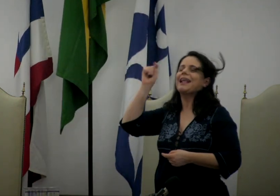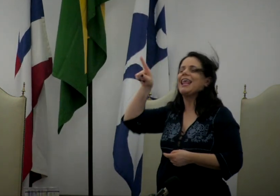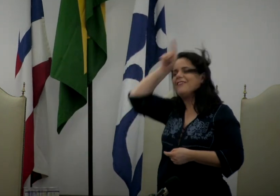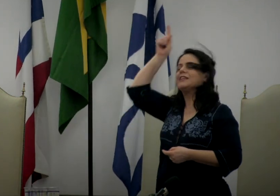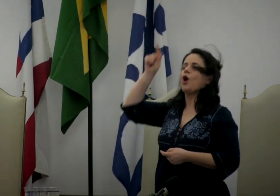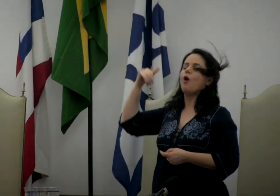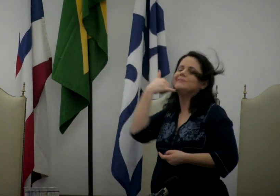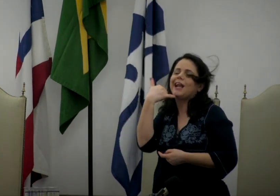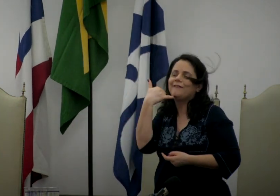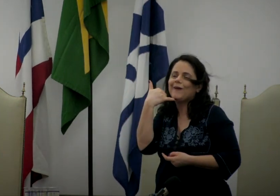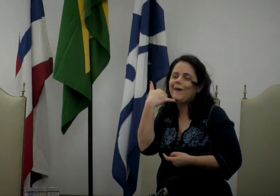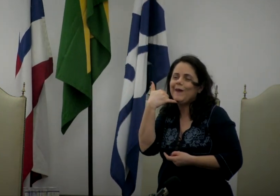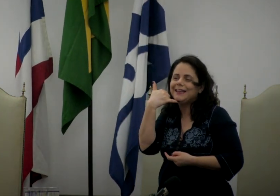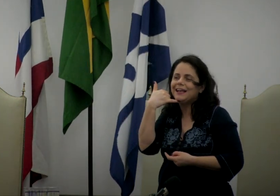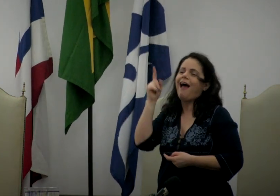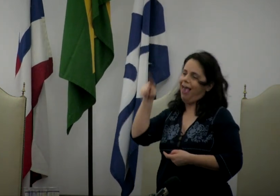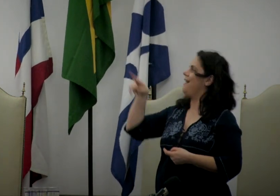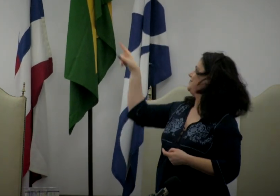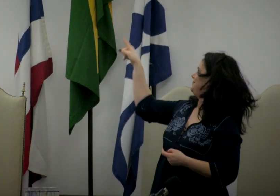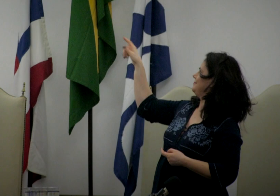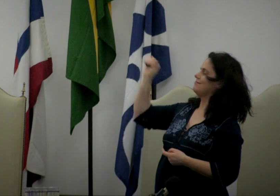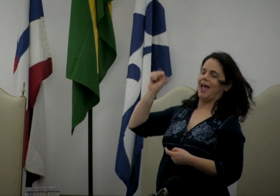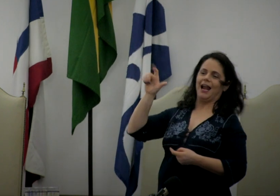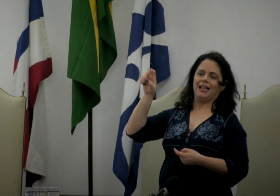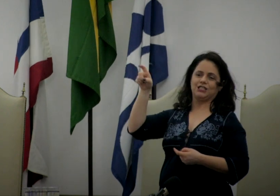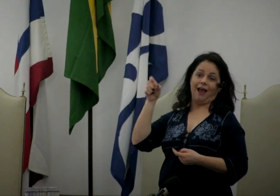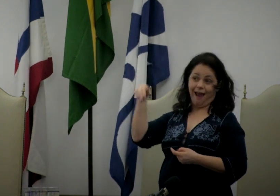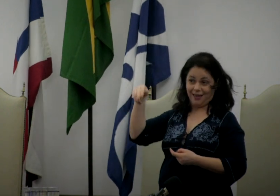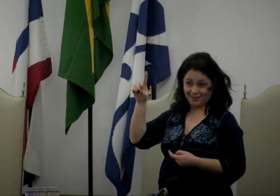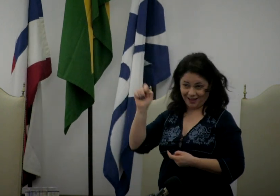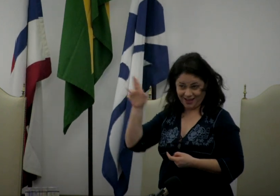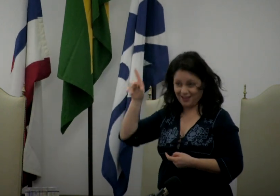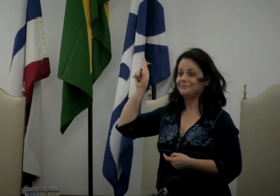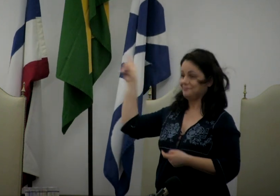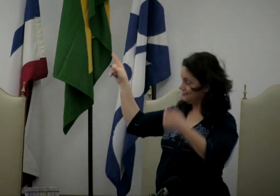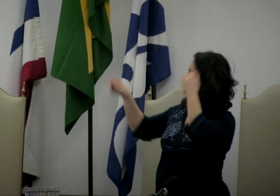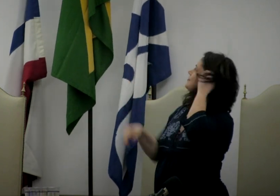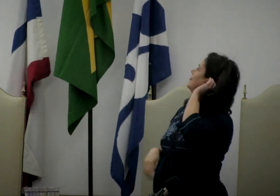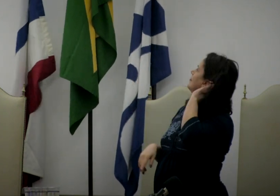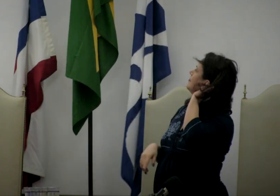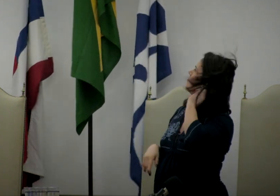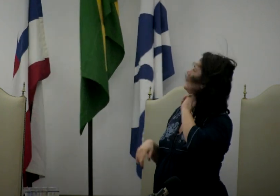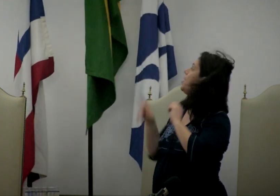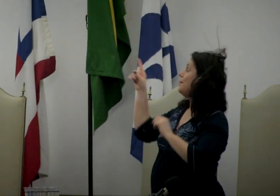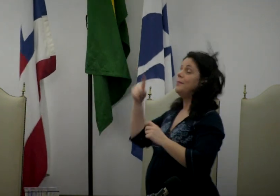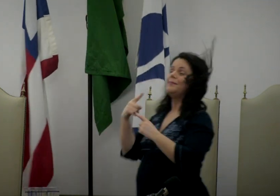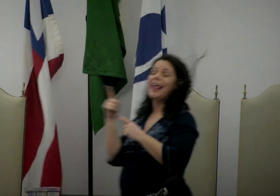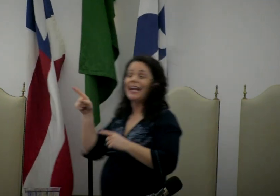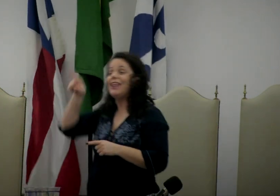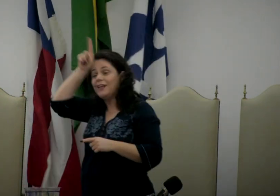Não sei se vocês conhecem quem foi o inventor do telefone. É esse cara aí. É o Graham Bell, Alexander Graham